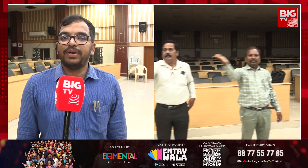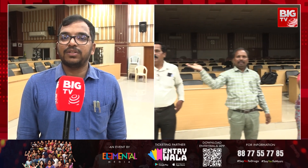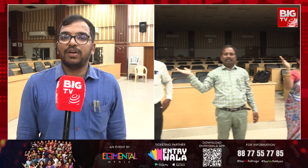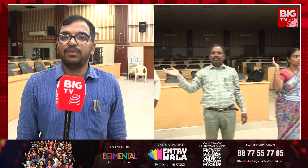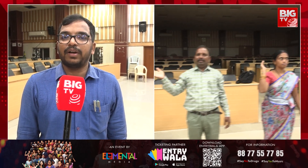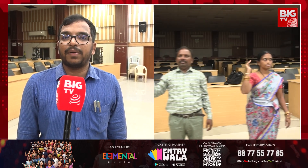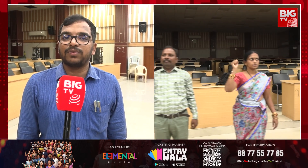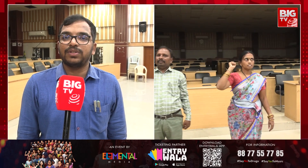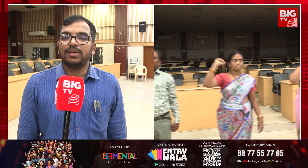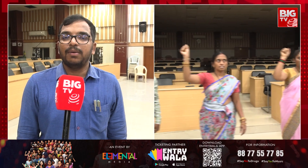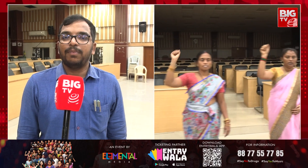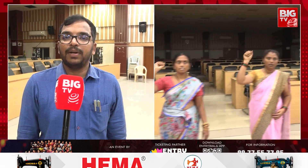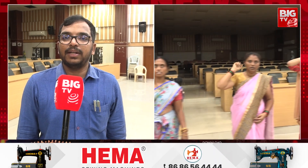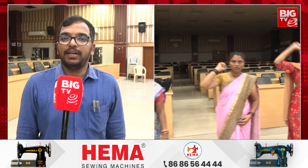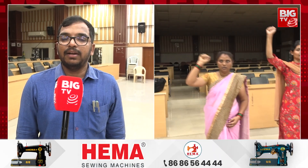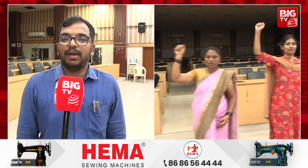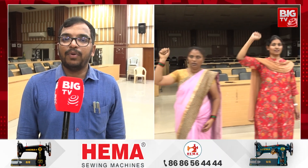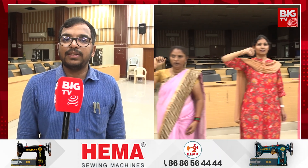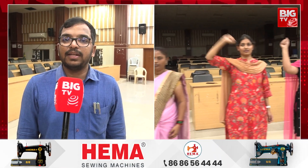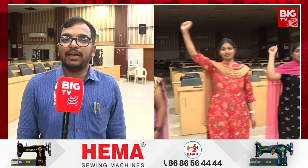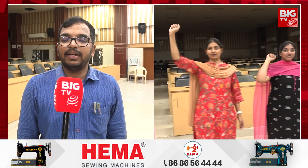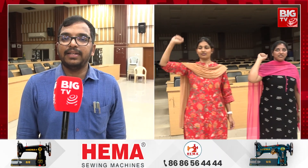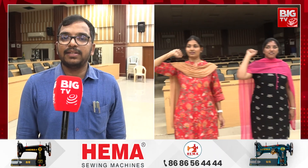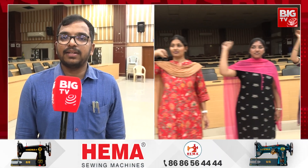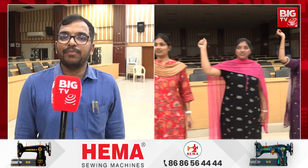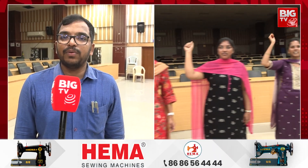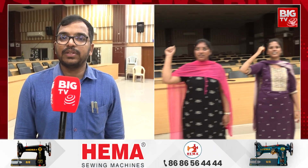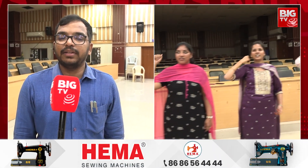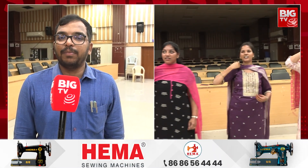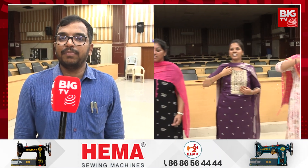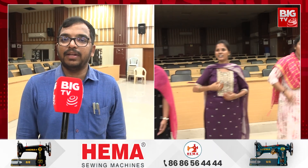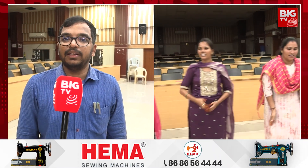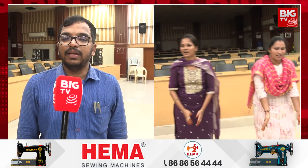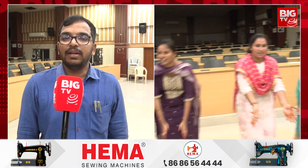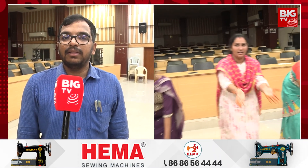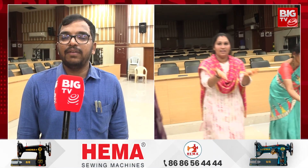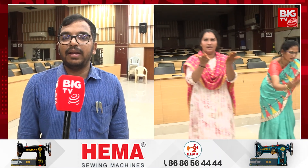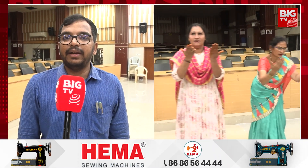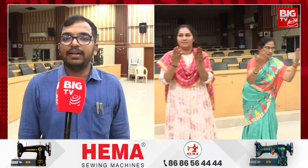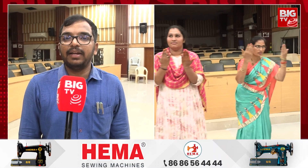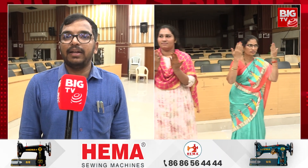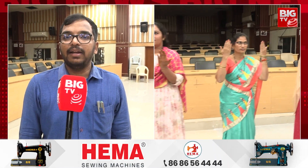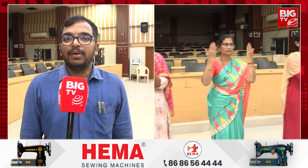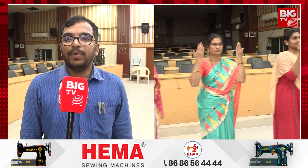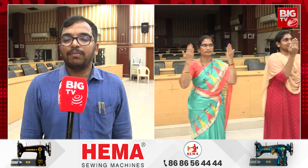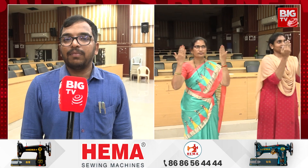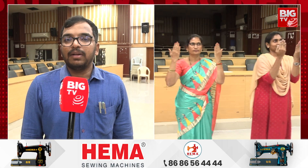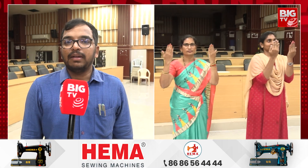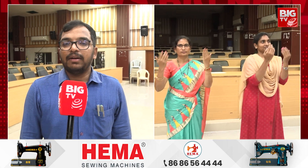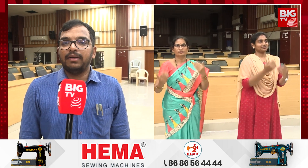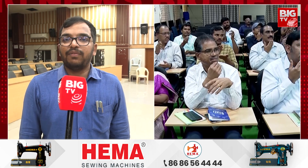ఆకృతి ఫౌండేషన్ వాళ్ళు ఇంటర్ప్రెటర్స్ వచ్చి మనకి ఎంప్లాయీస్కి, అలాగే టీచర్స్కి, MEOస్కి నేర్పడం జరిగింది. దీనివల్ల ఏంటంటే